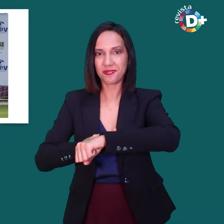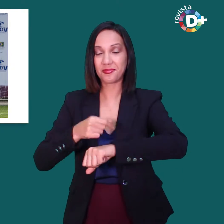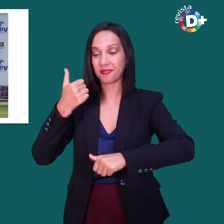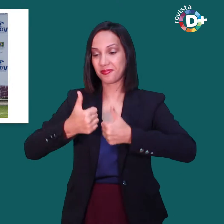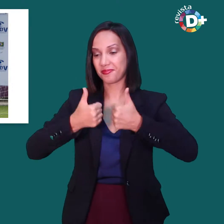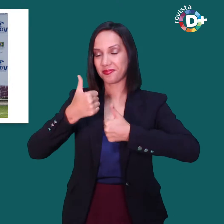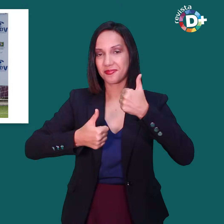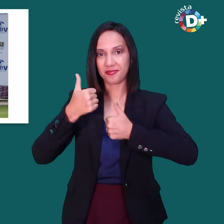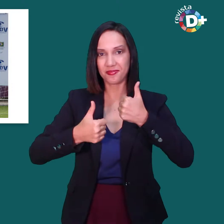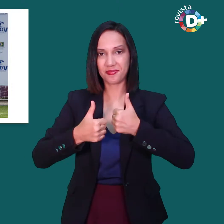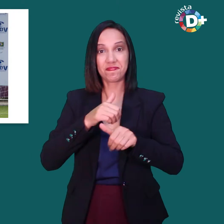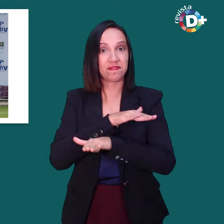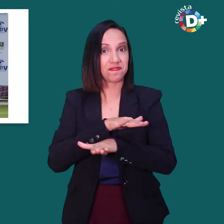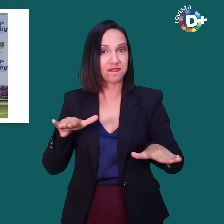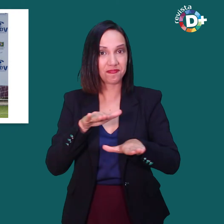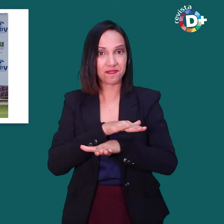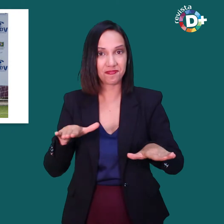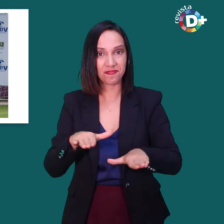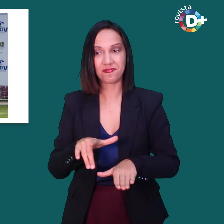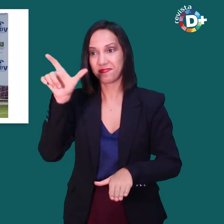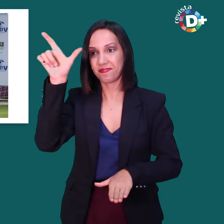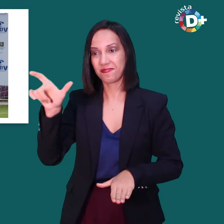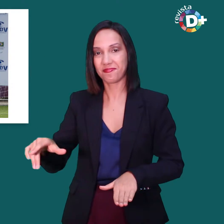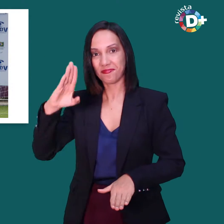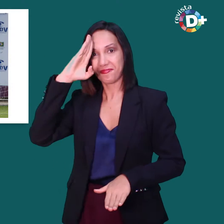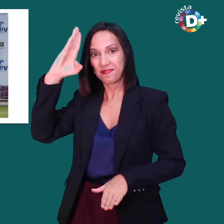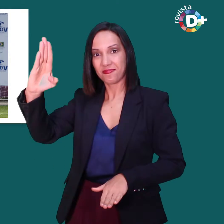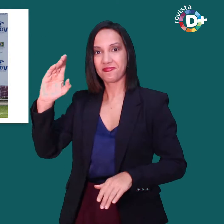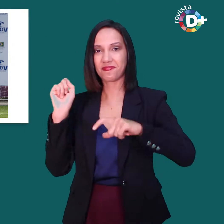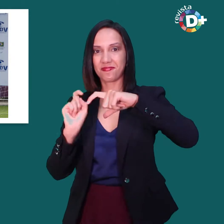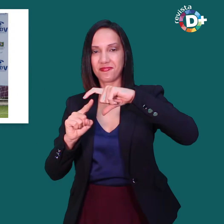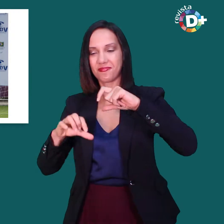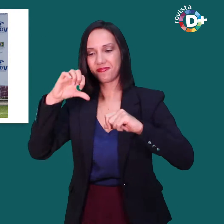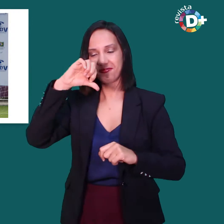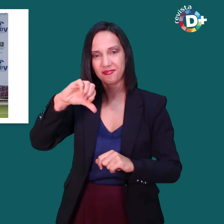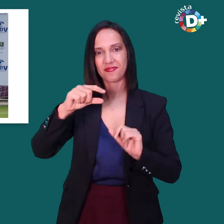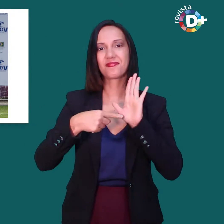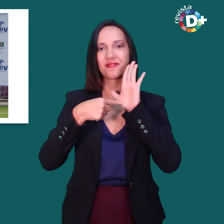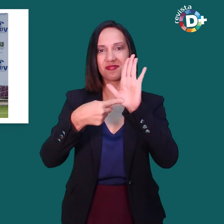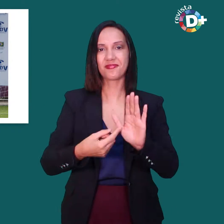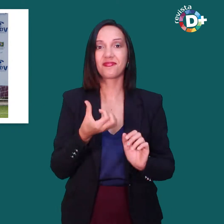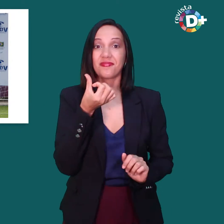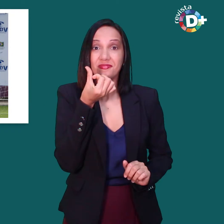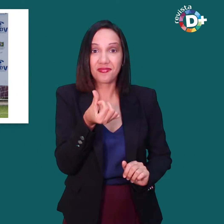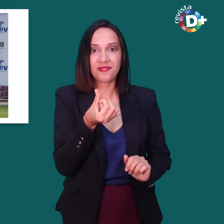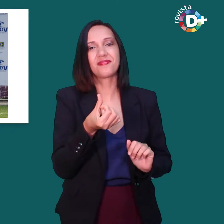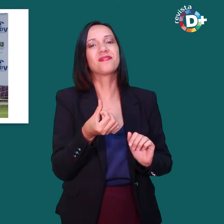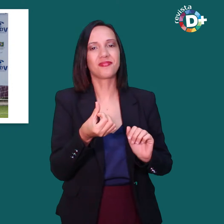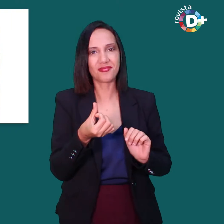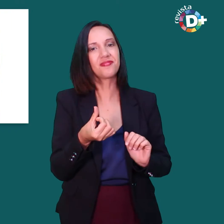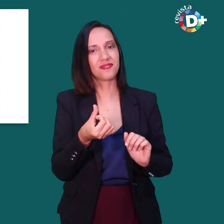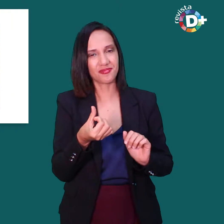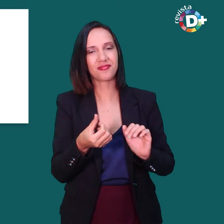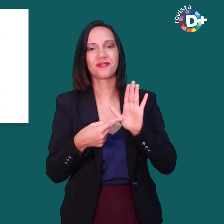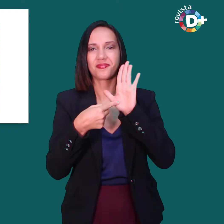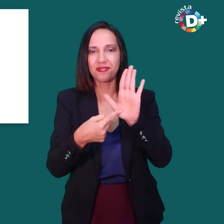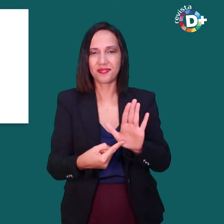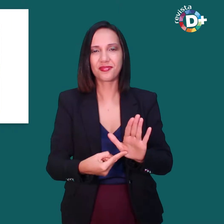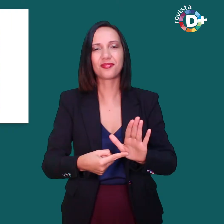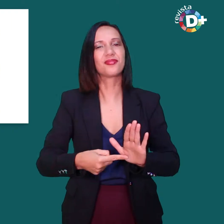jogo. Ele encerra a competição como artilheiro. Foram 9 gols em 6 apresentações. A seleção dona da casa